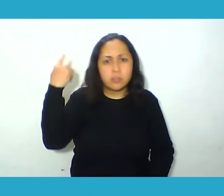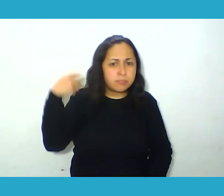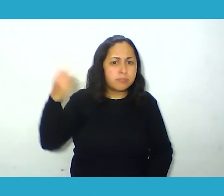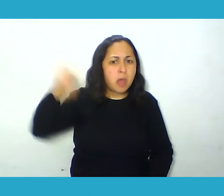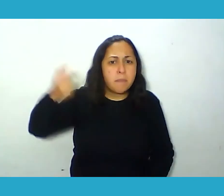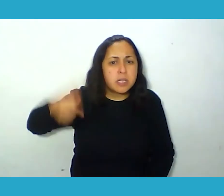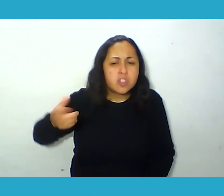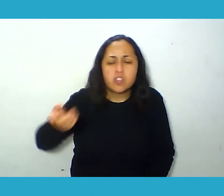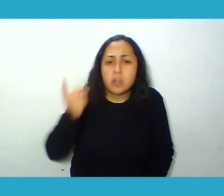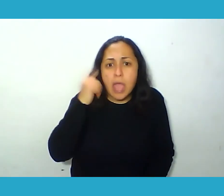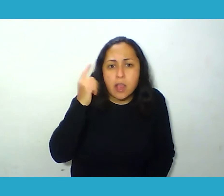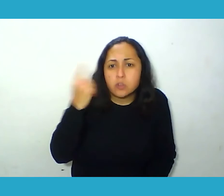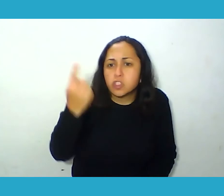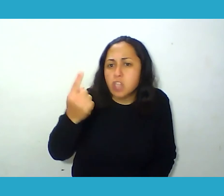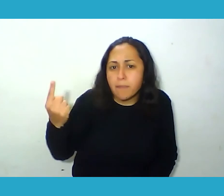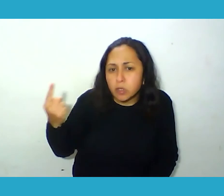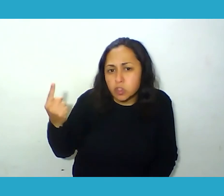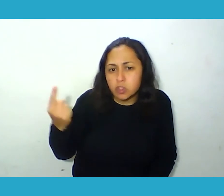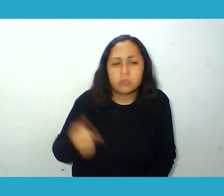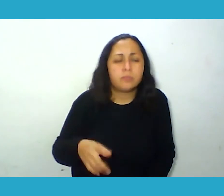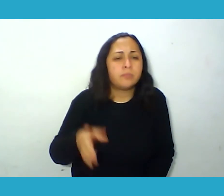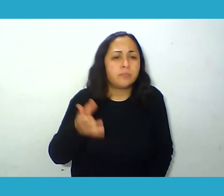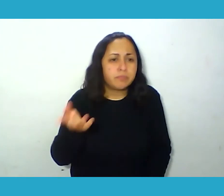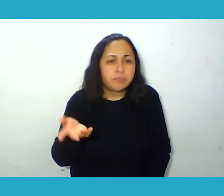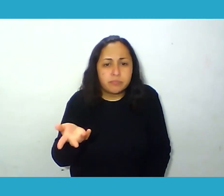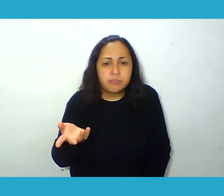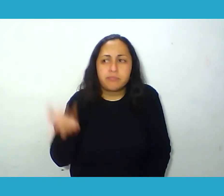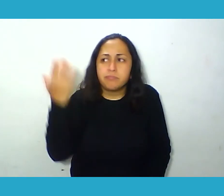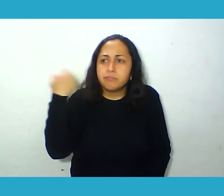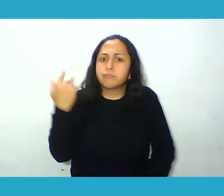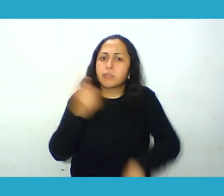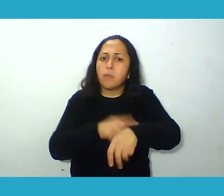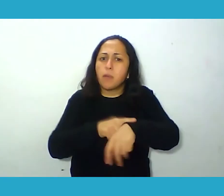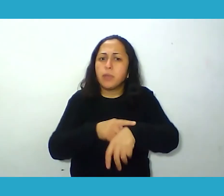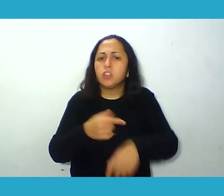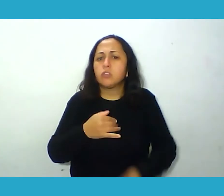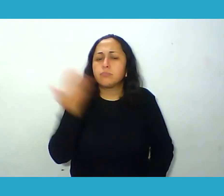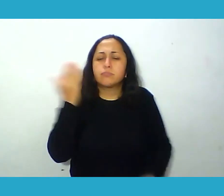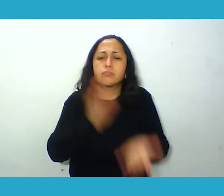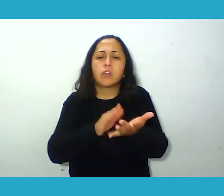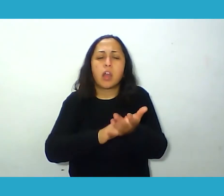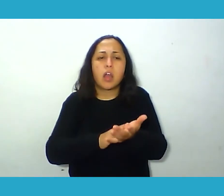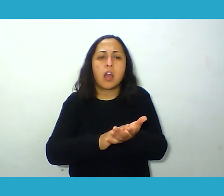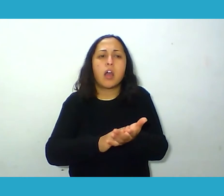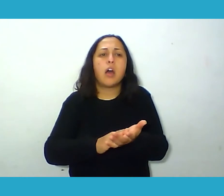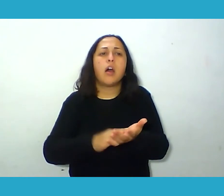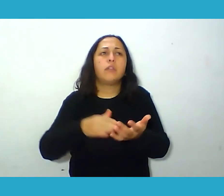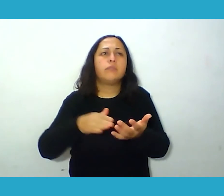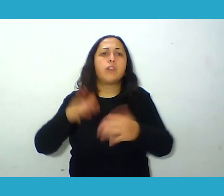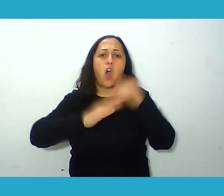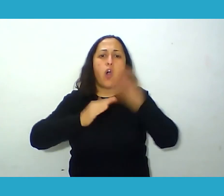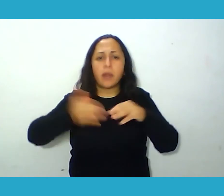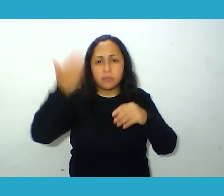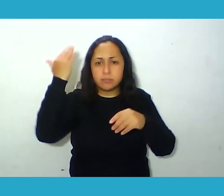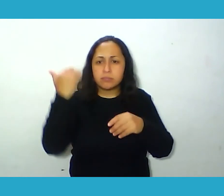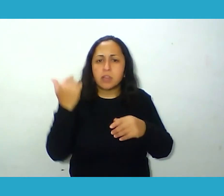distintas personas que no estaban o no están actualmente a favor de la obra. En su momento argumentaban que la obra Pedemontaña